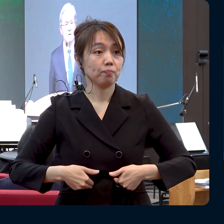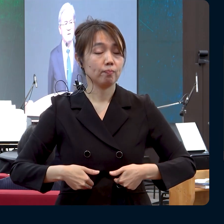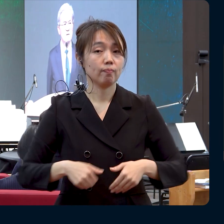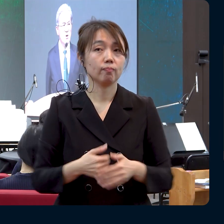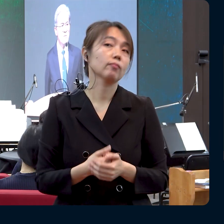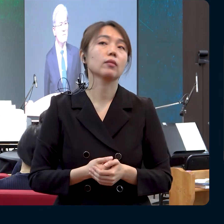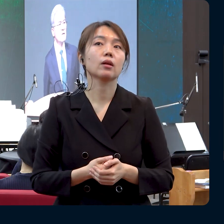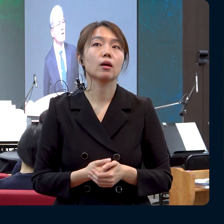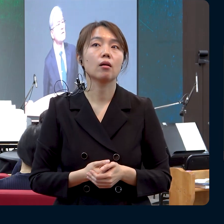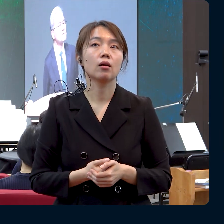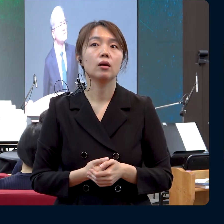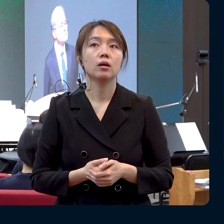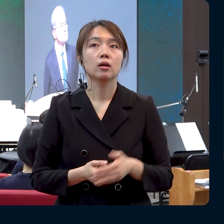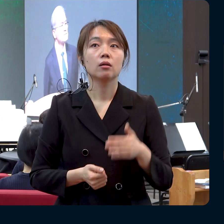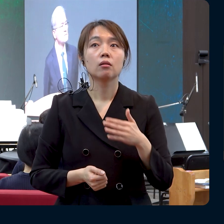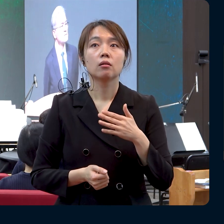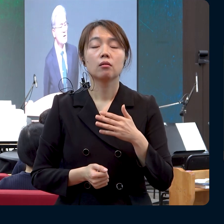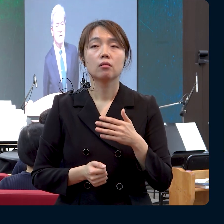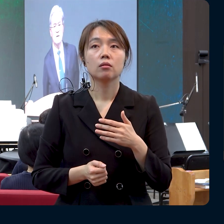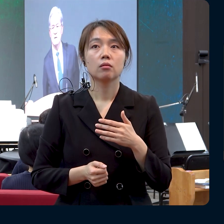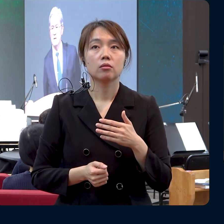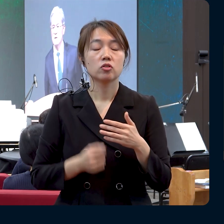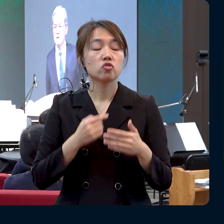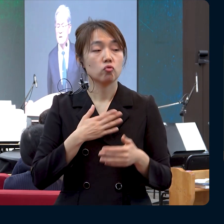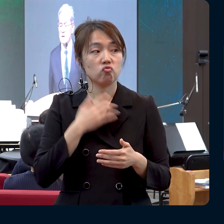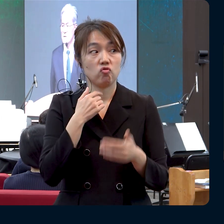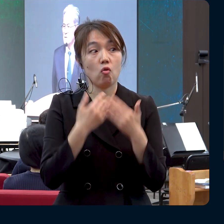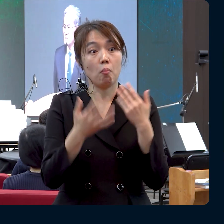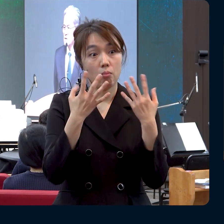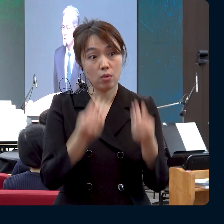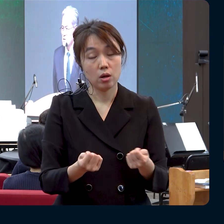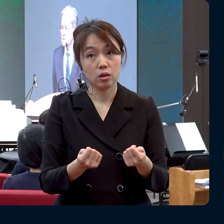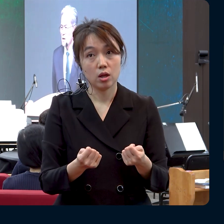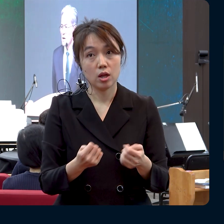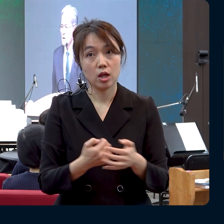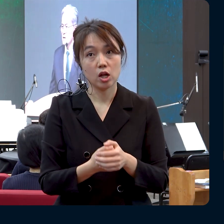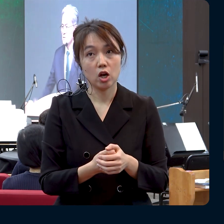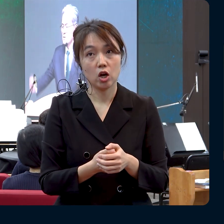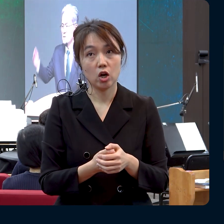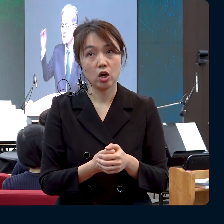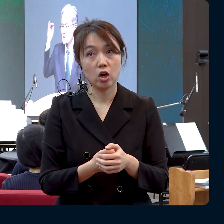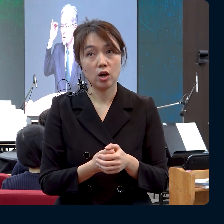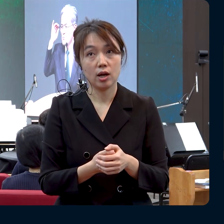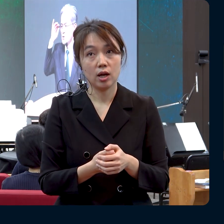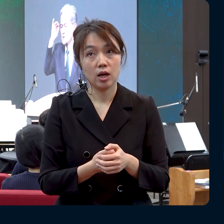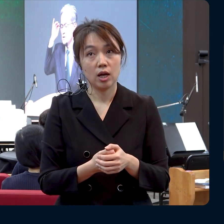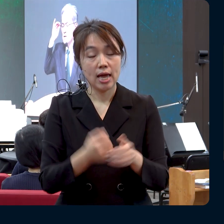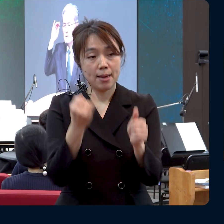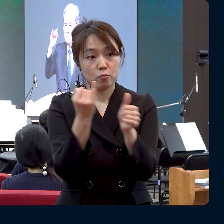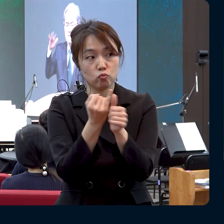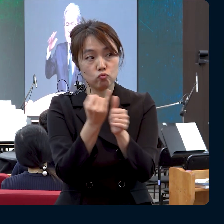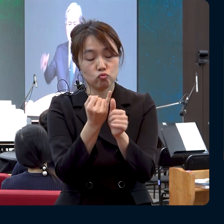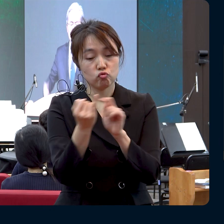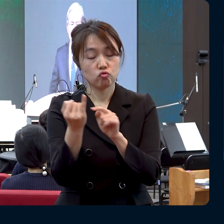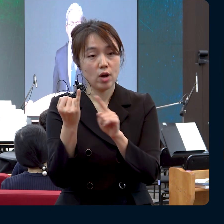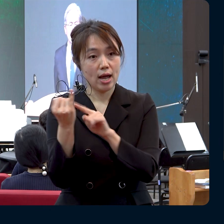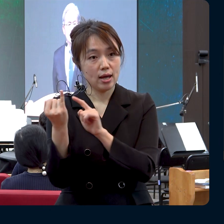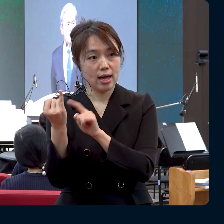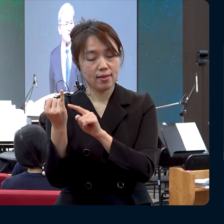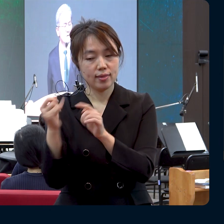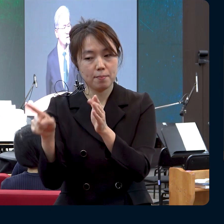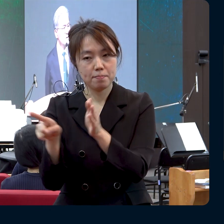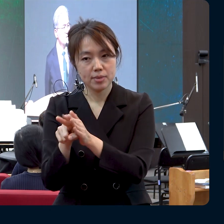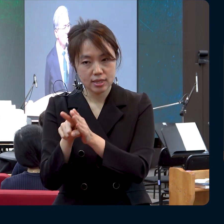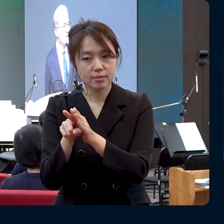저는 정말 많이 봐요. 예, 그 신앙의 커플들, 믿음의 커플들